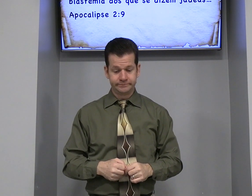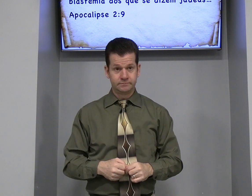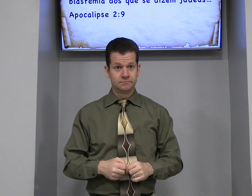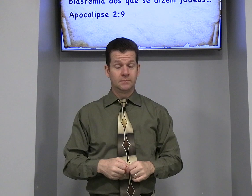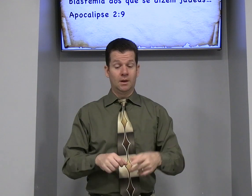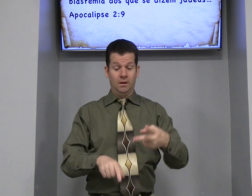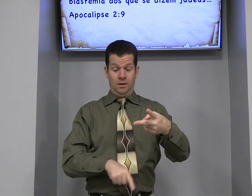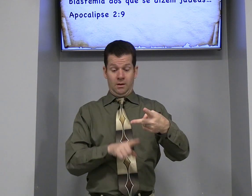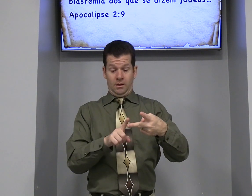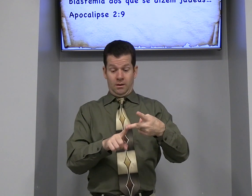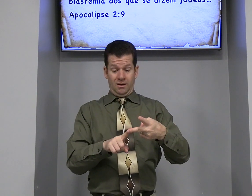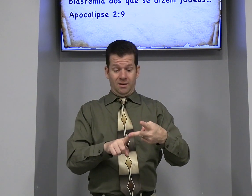esta igreja.